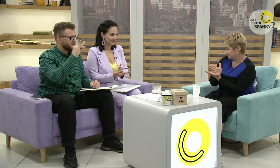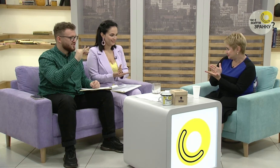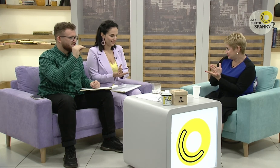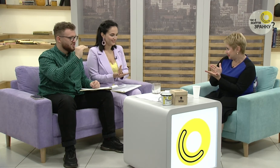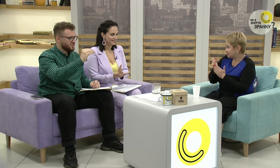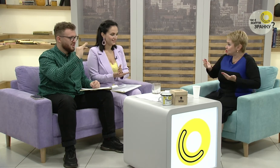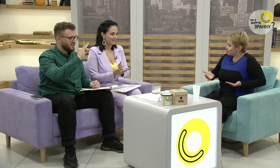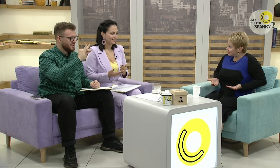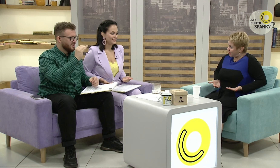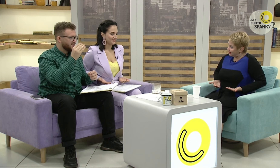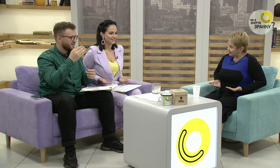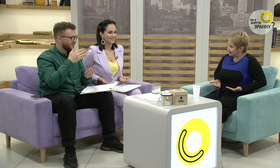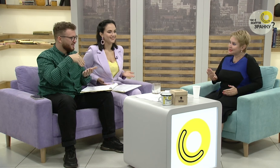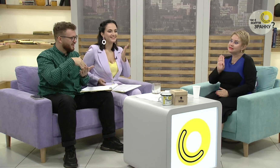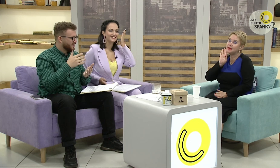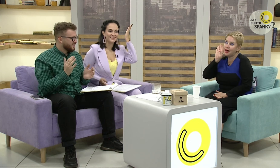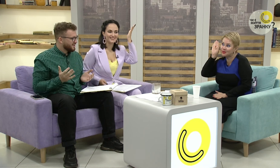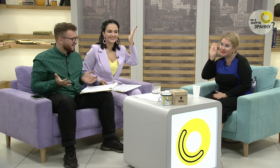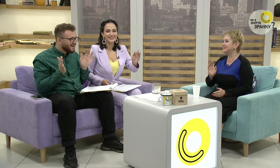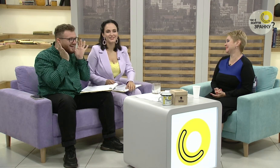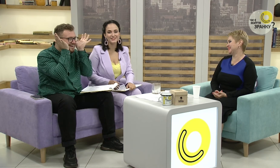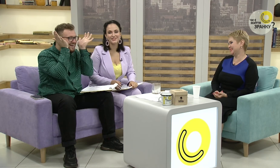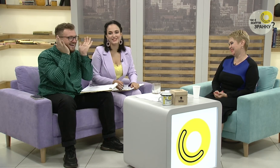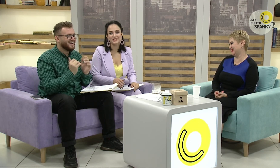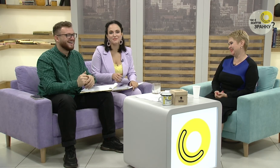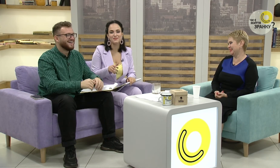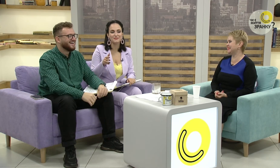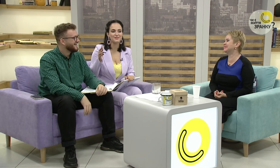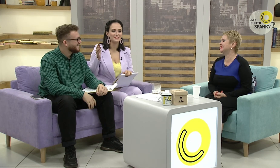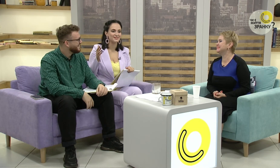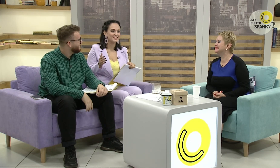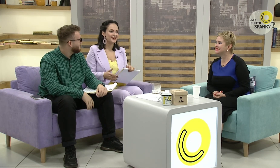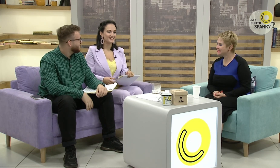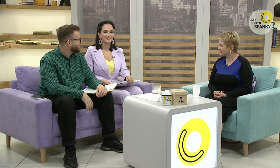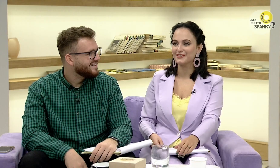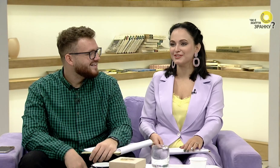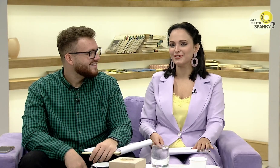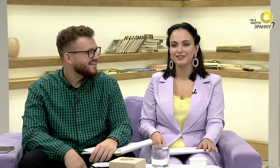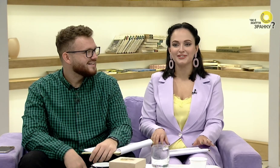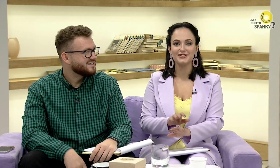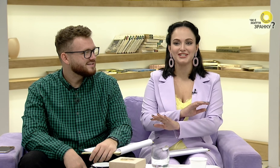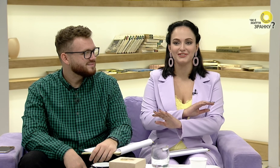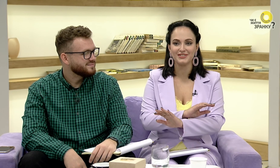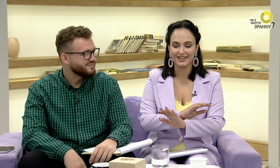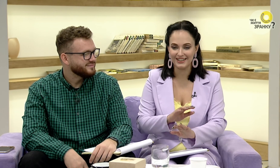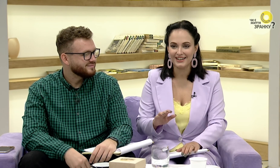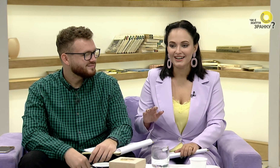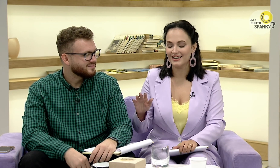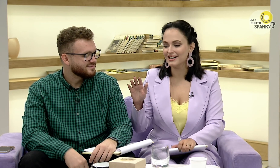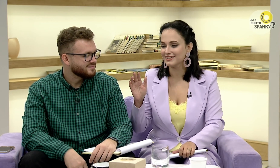є. Життя. Життя. Зранку. Ну, друзі, я думаю, відповідь ви знаєте 100%. Неважливо взагалі.